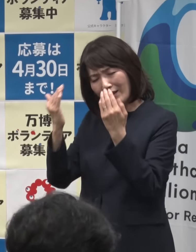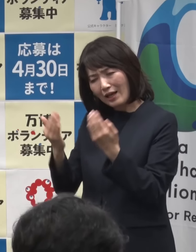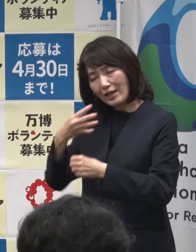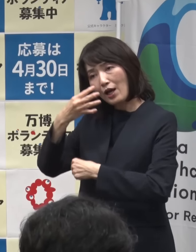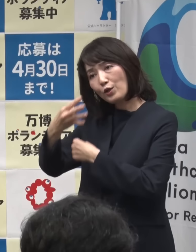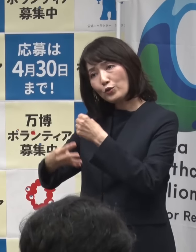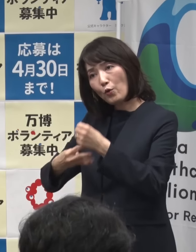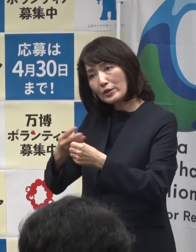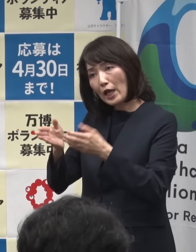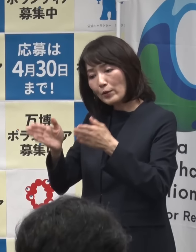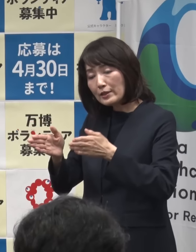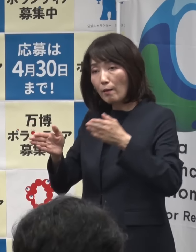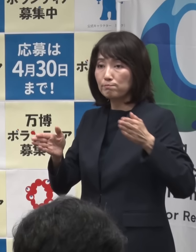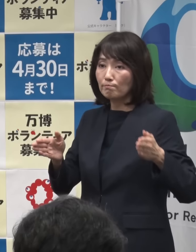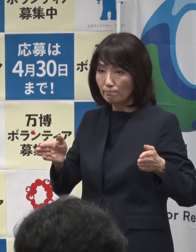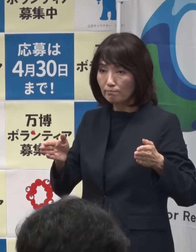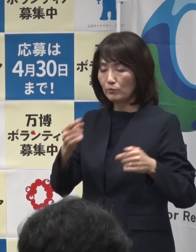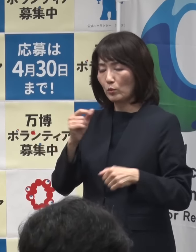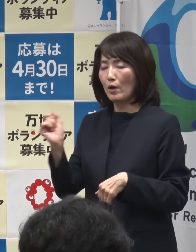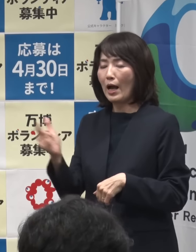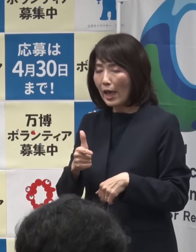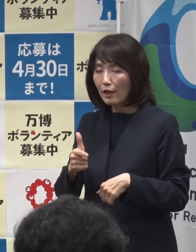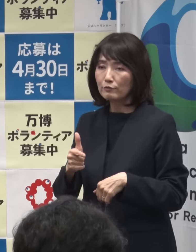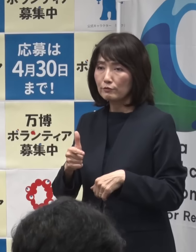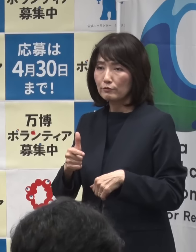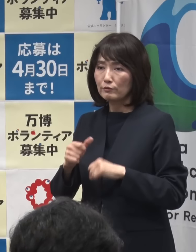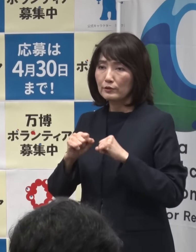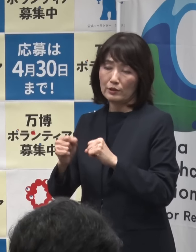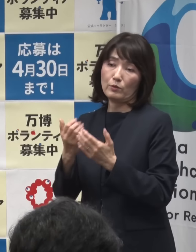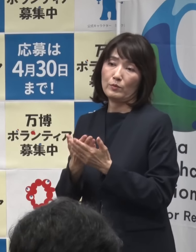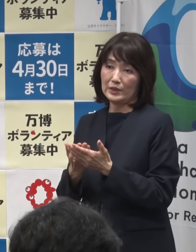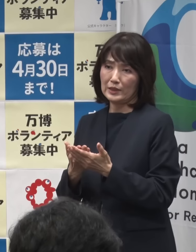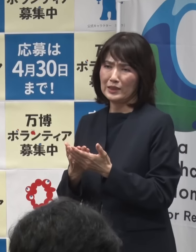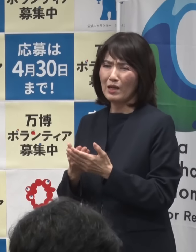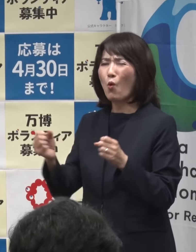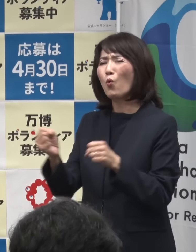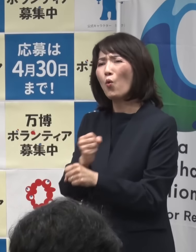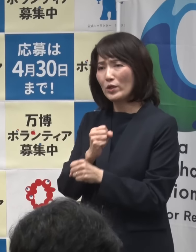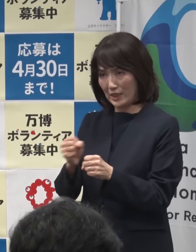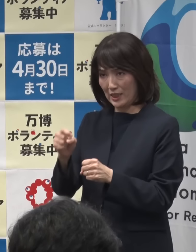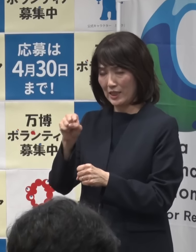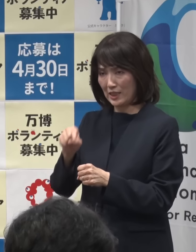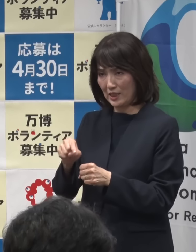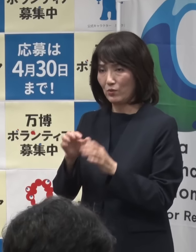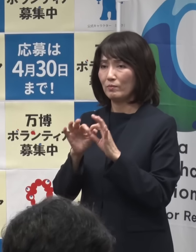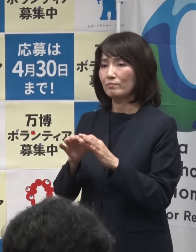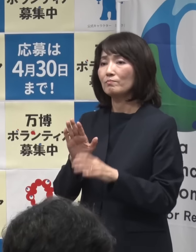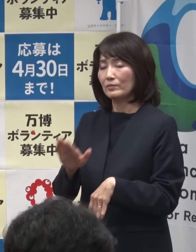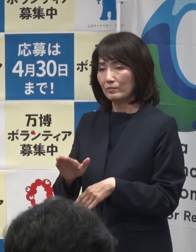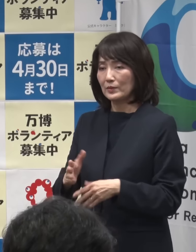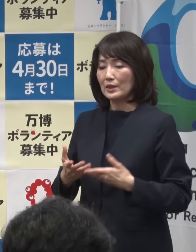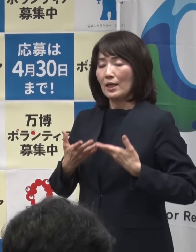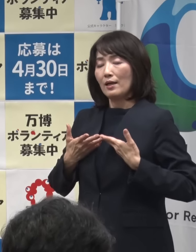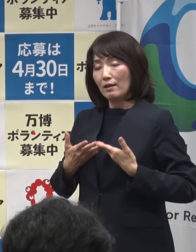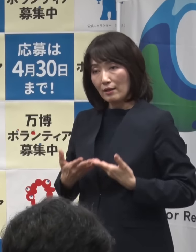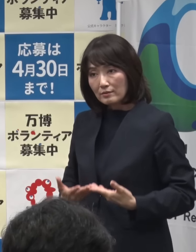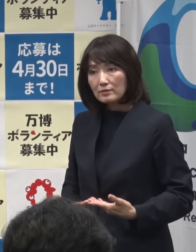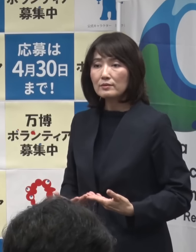期となってますので、できるだけ早く僕もやってもらいたいと思います。ただやっぱりこれ工事ですから、 安全